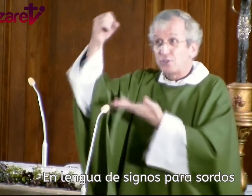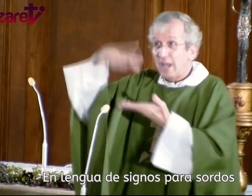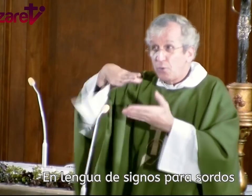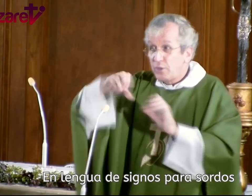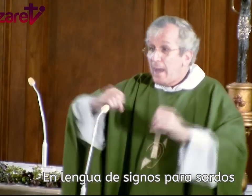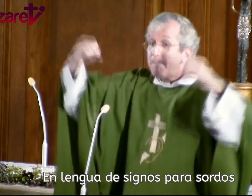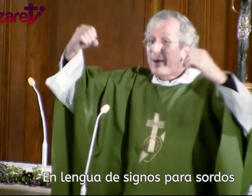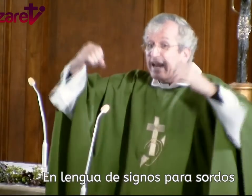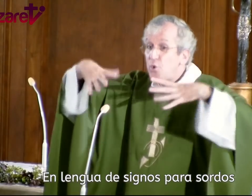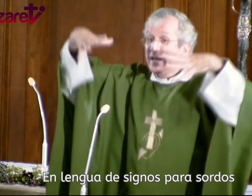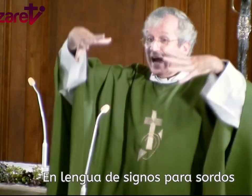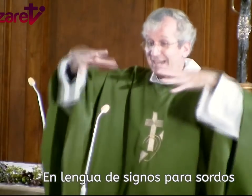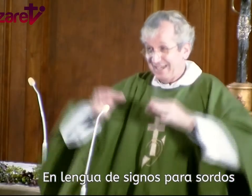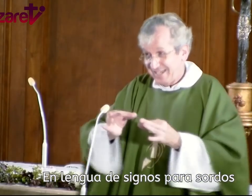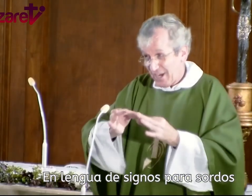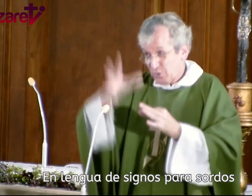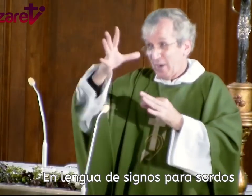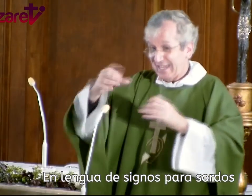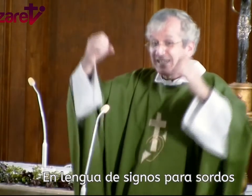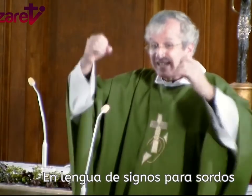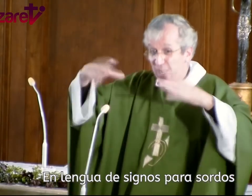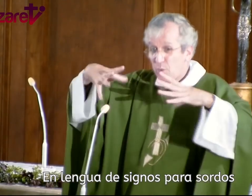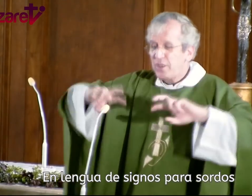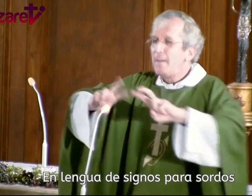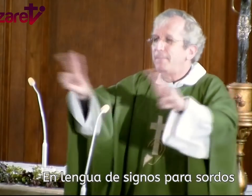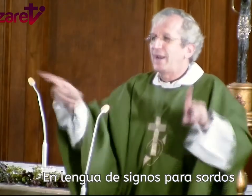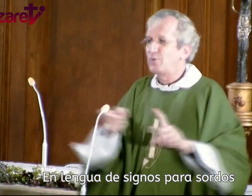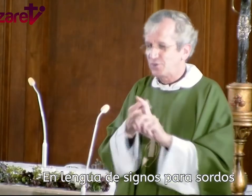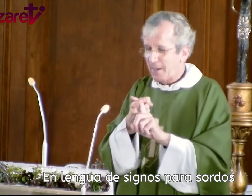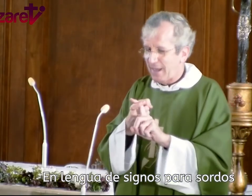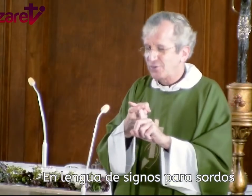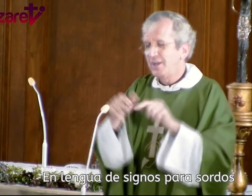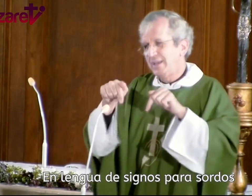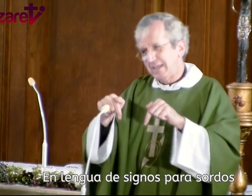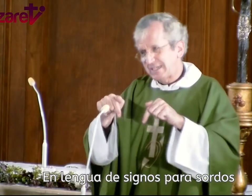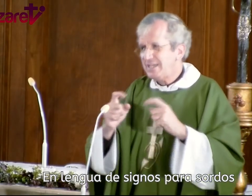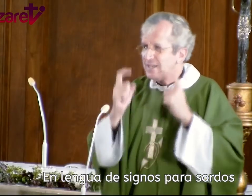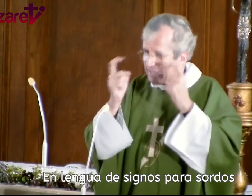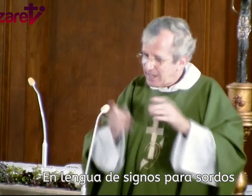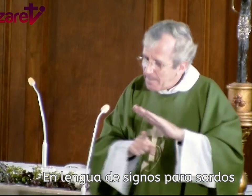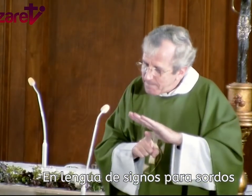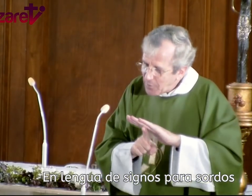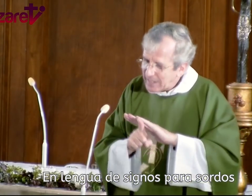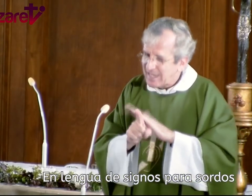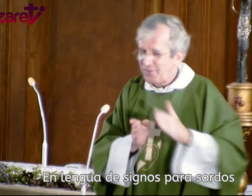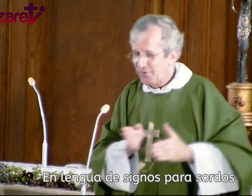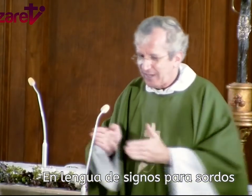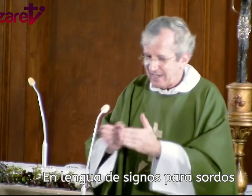De la luz Para iluminar Ser suertes Ser luz Para nuestros hermanos Y así Ir progresando En ese